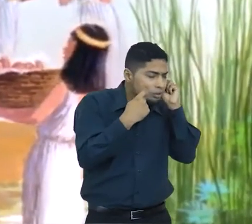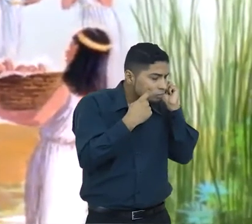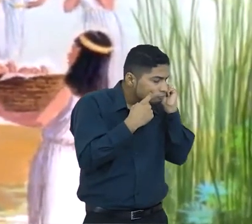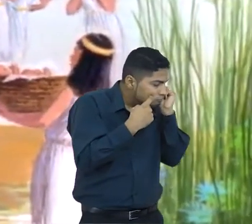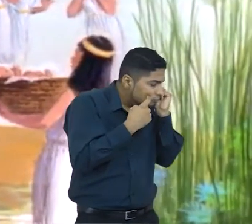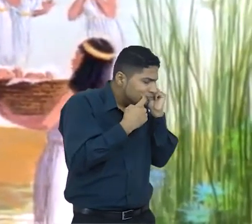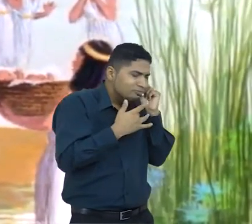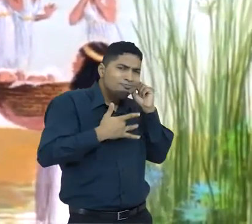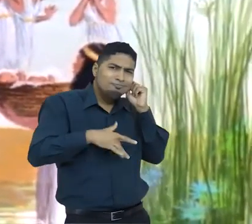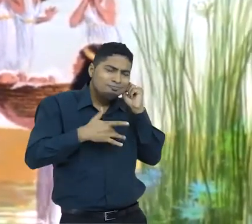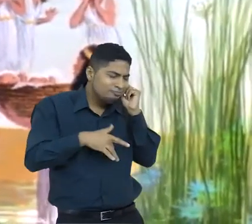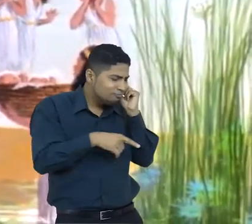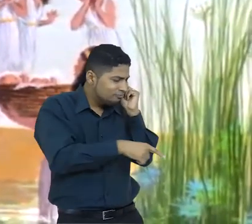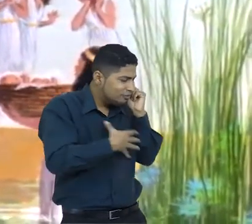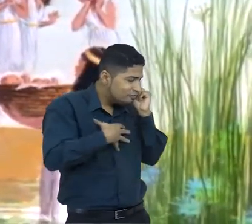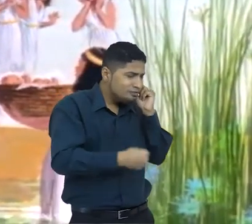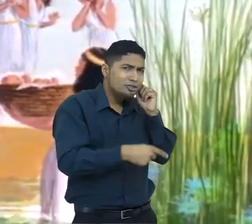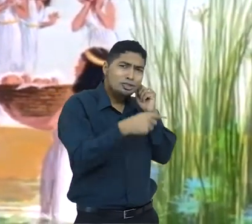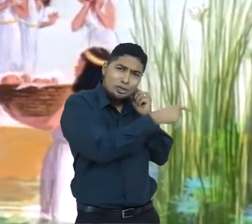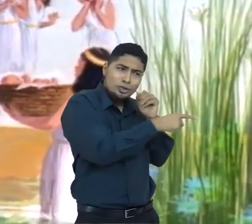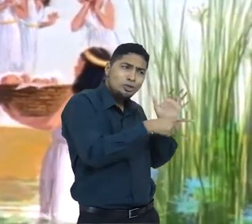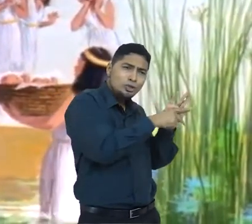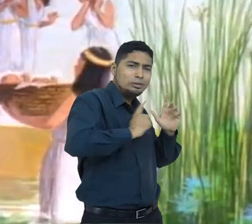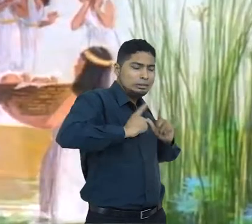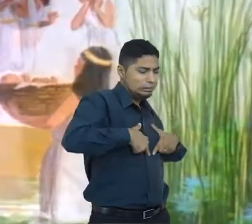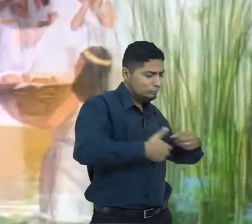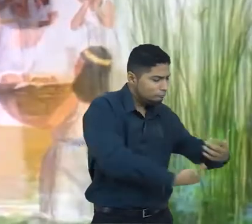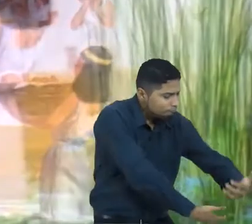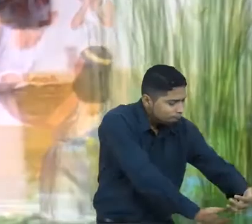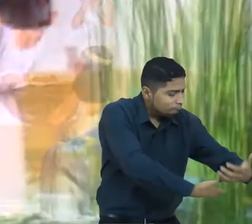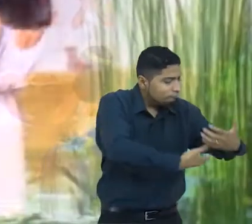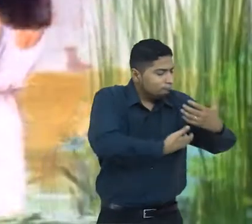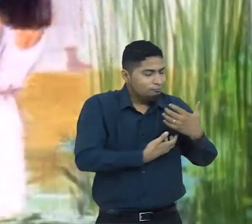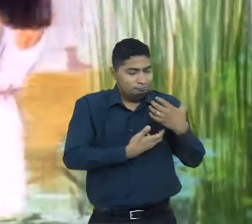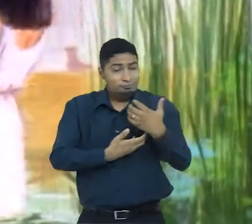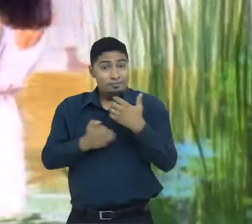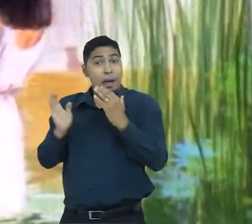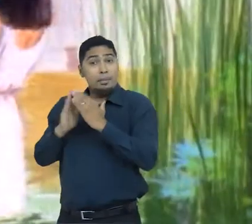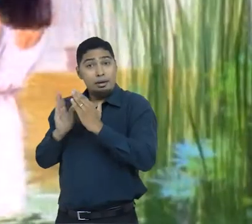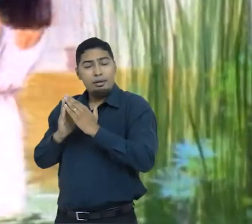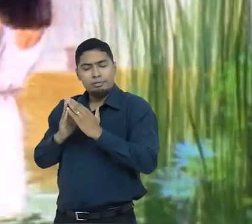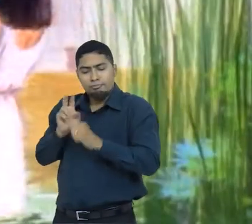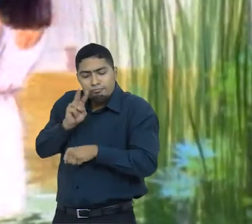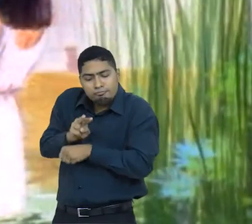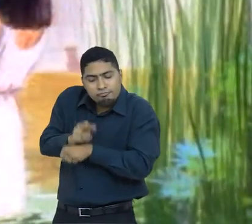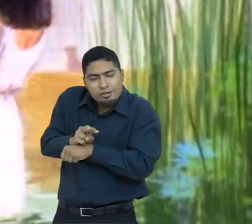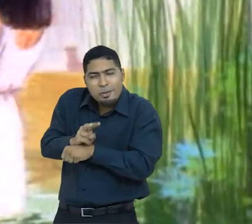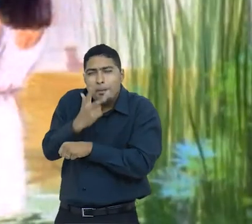sentiu pena dele e disse: esta criança é dos hebreus. Ela levou o nenê para casa e criou-o como se